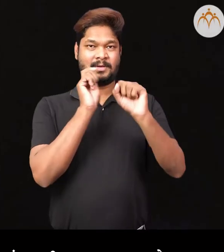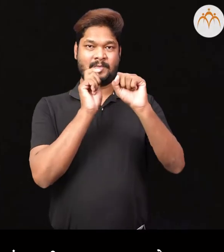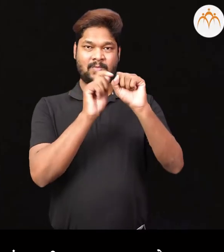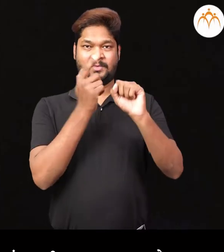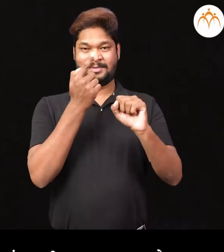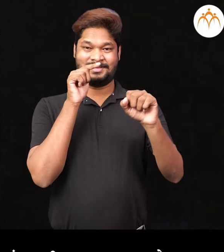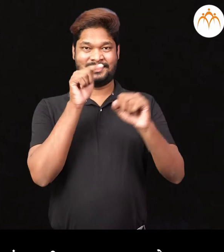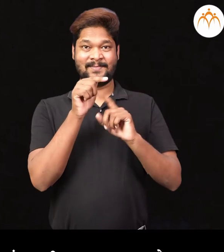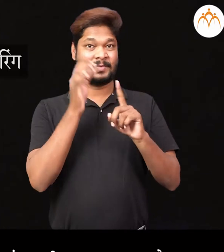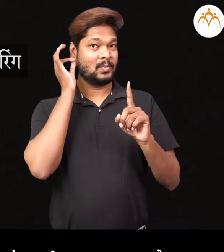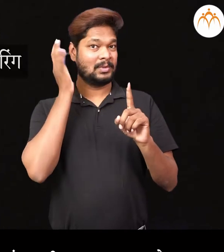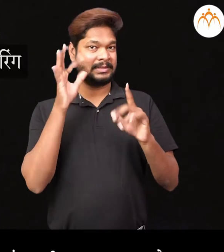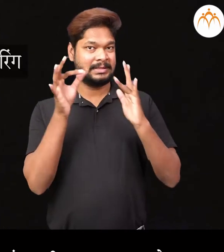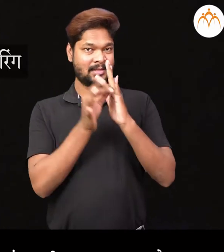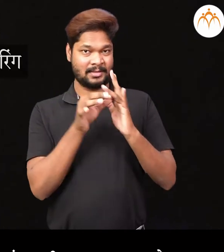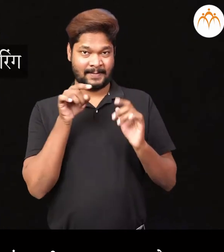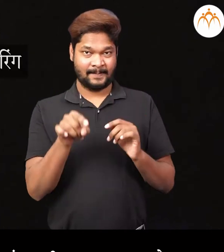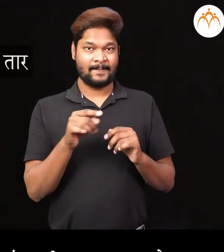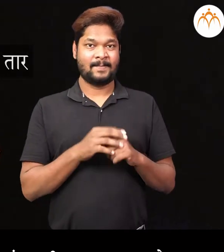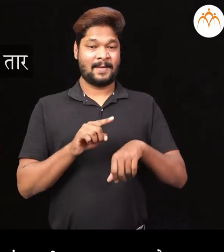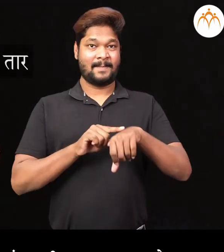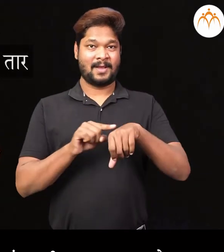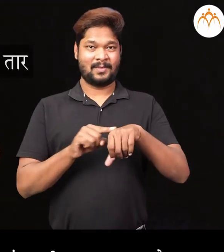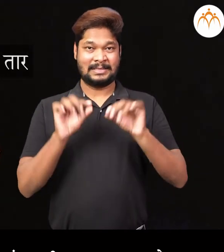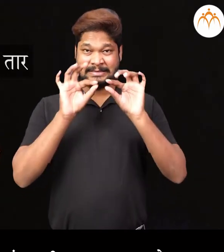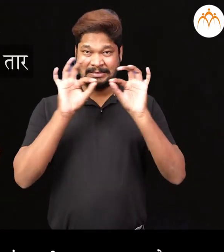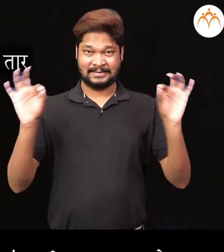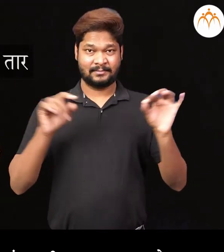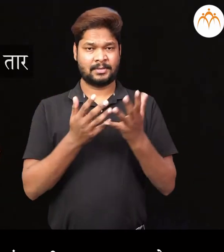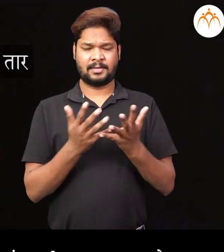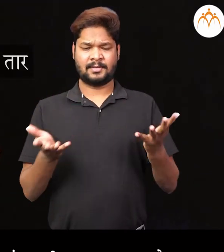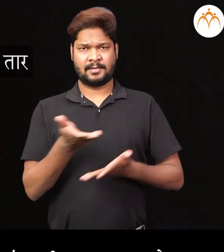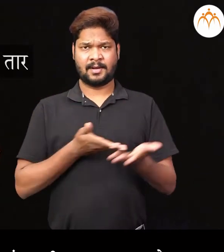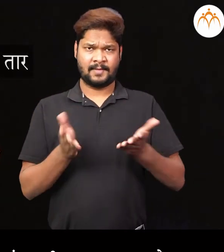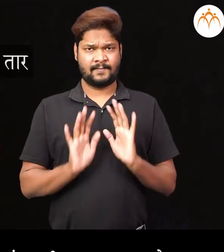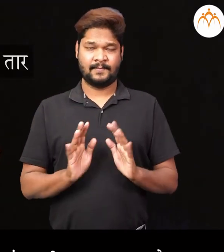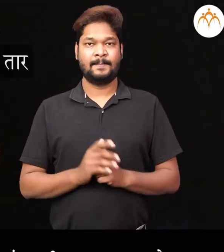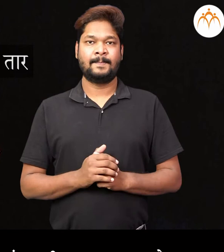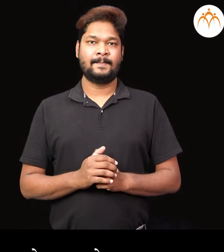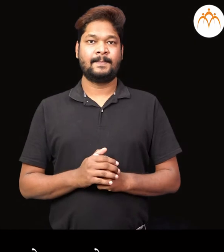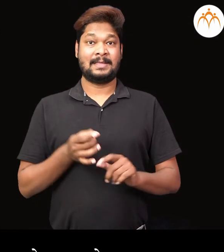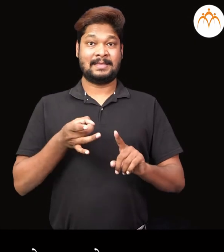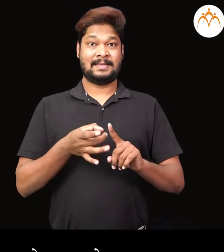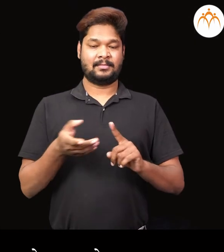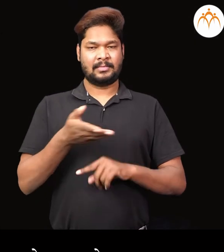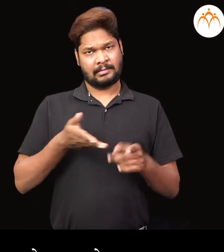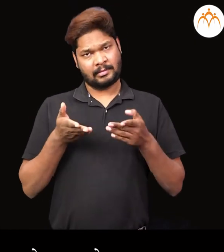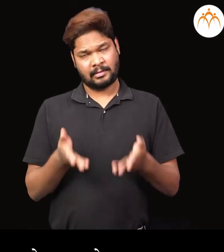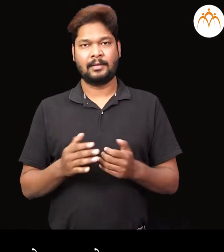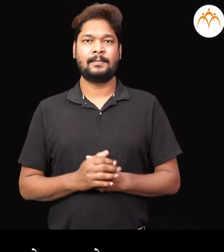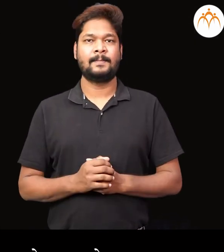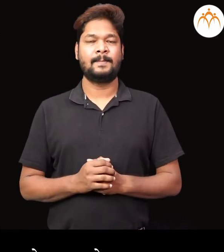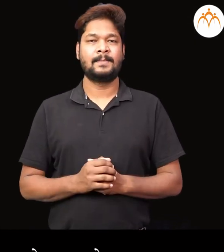एक लोखंडी खिळा, चांदीची रिंग, तांब्याची तार या वस्तू घेऊया. ह्या सर्व